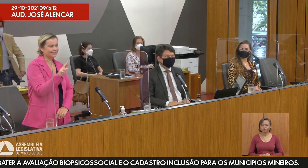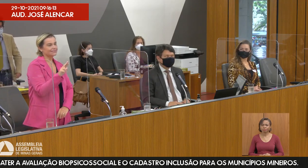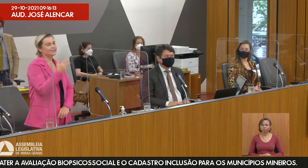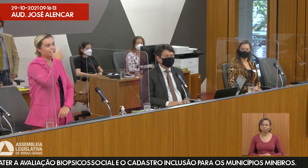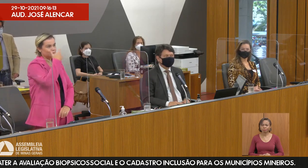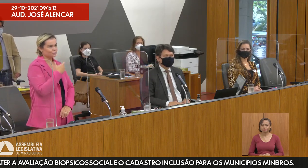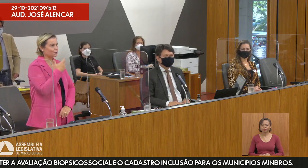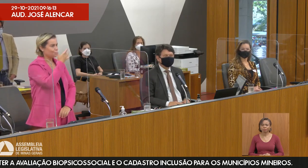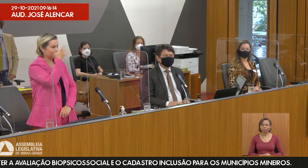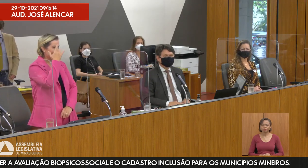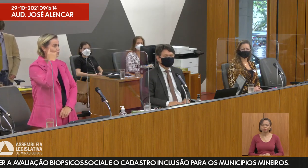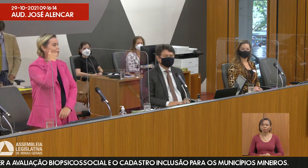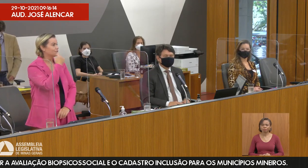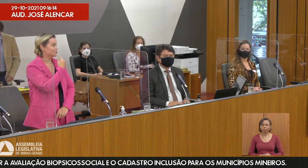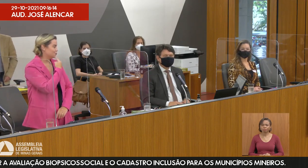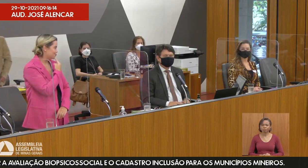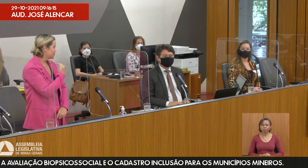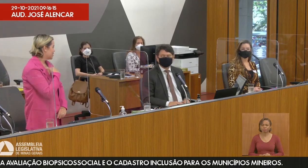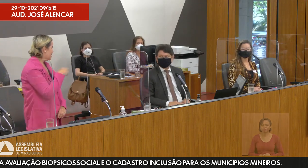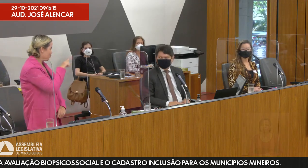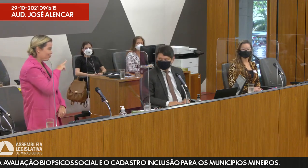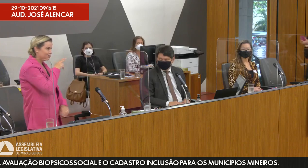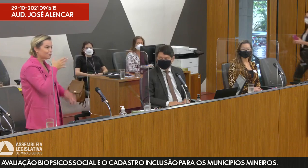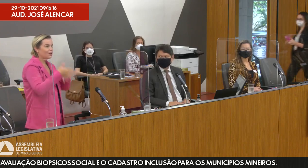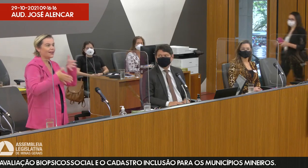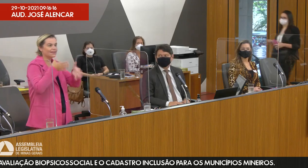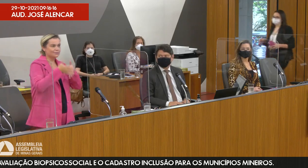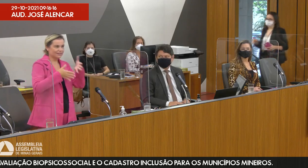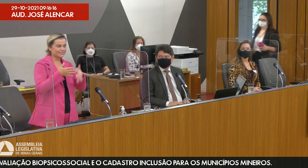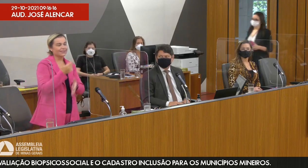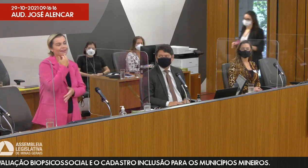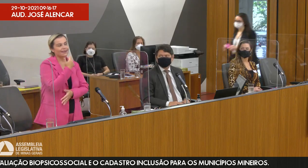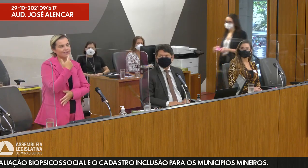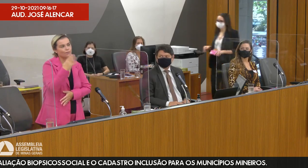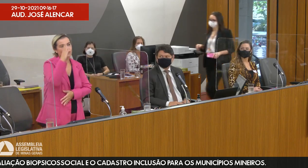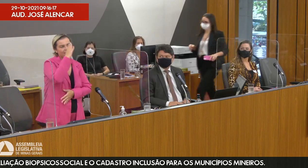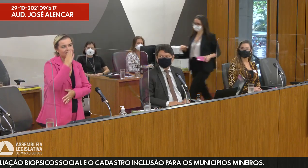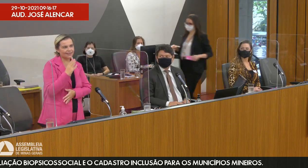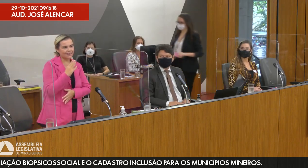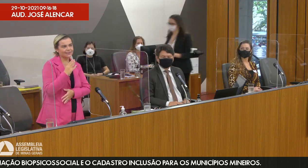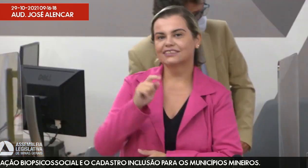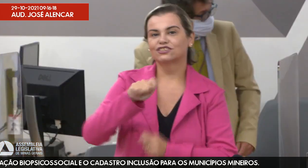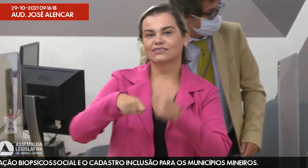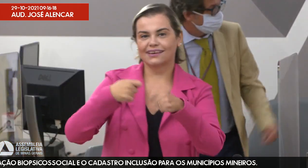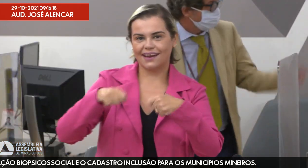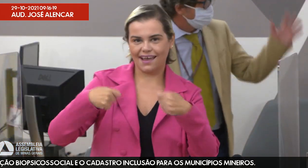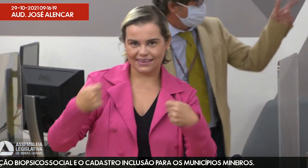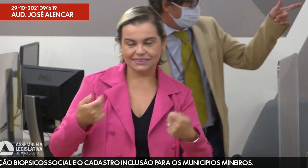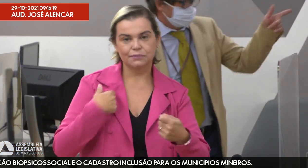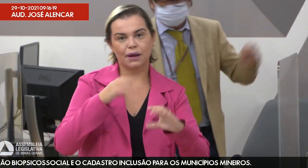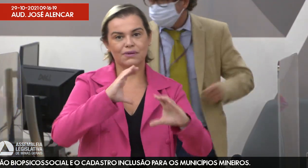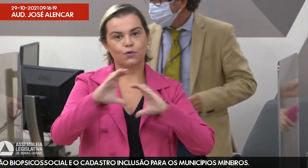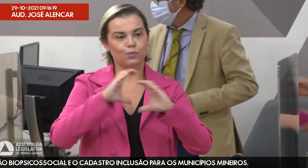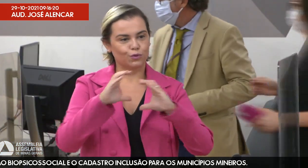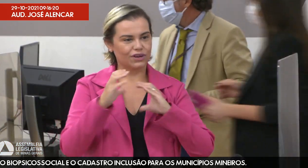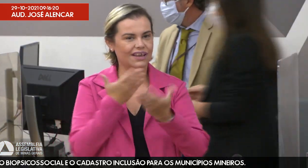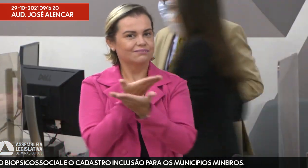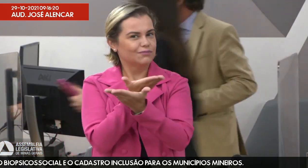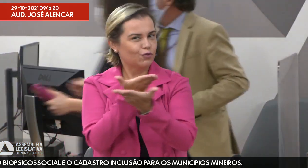Sou Priscila Gaspar, sou uma pessoa surda. Eu utilizo a língua brasileira de sinais para me comunicar